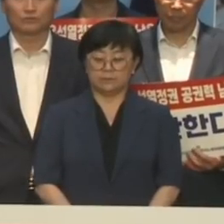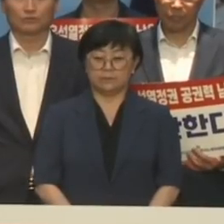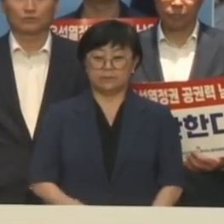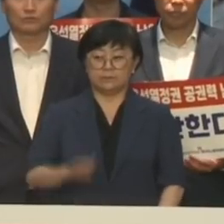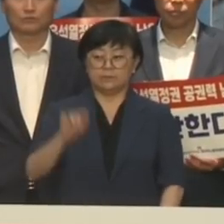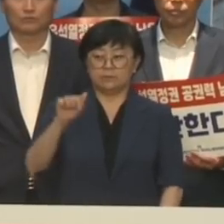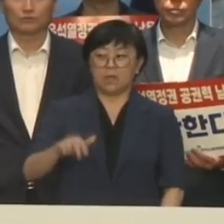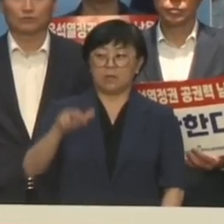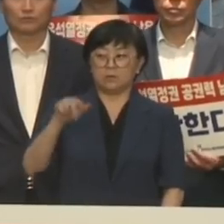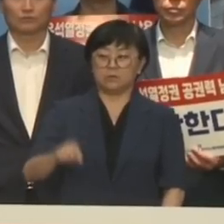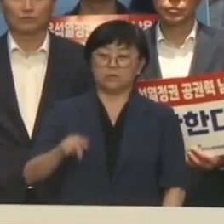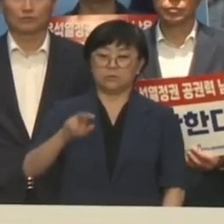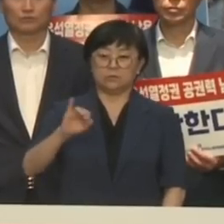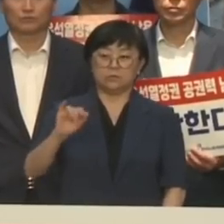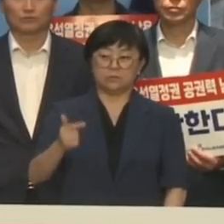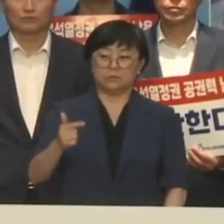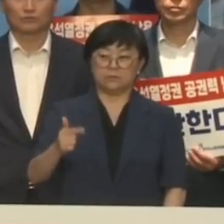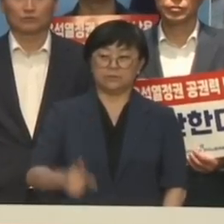네, 박주민 의원님 오셨습니다.